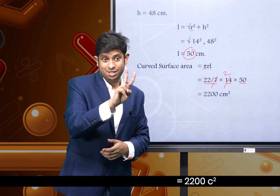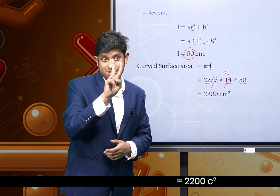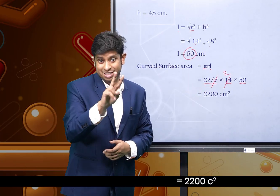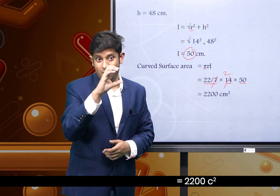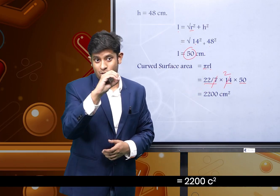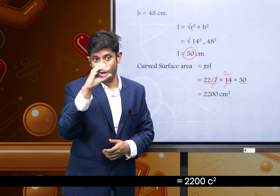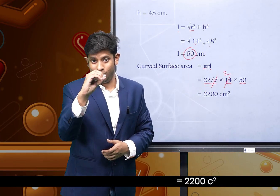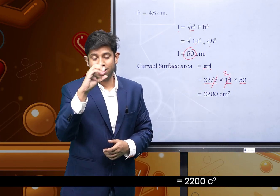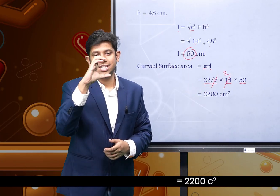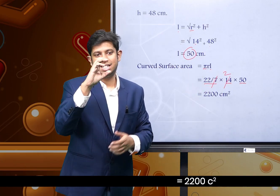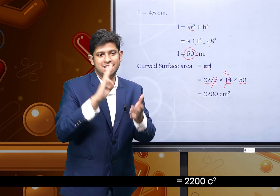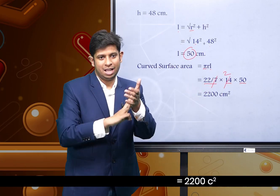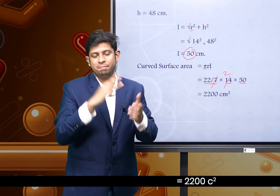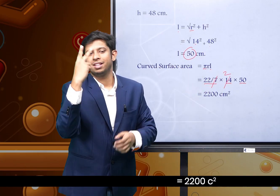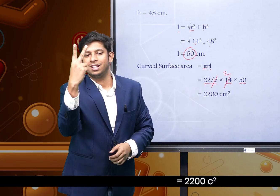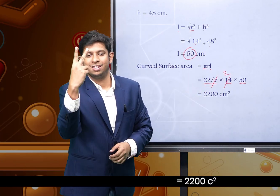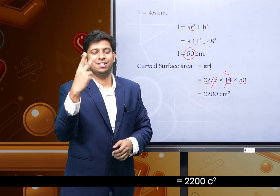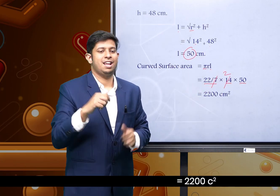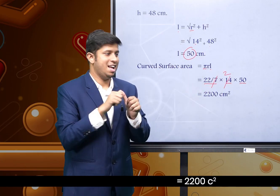बरोबर 2200 सेंटीमीटरचा वर्ग.